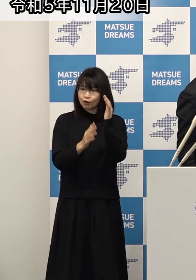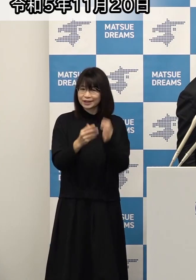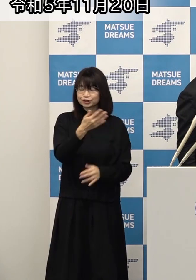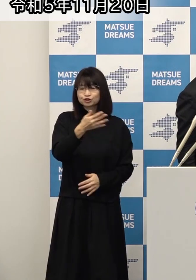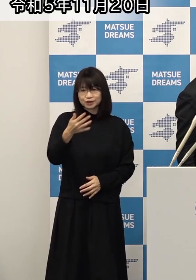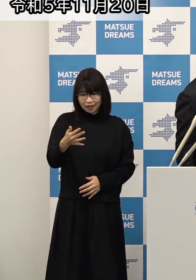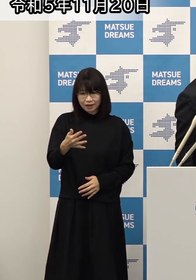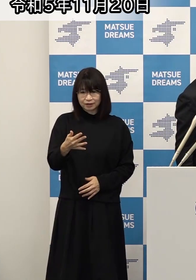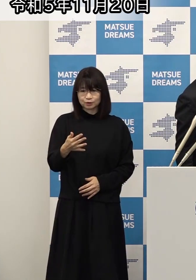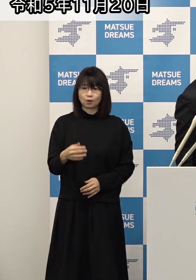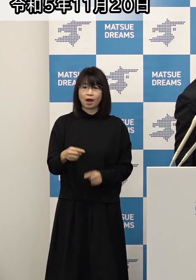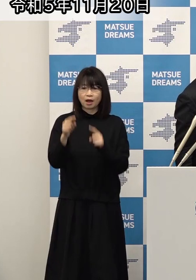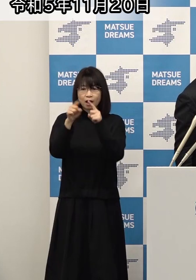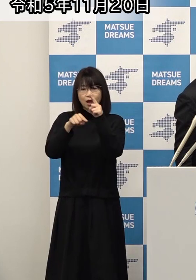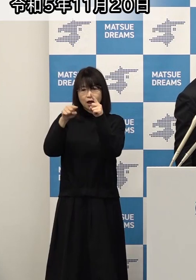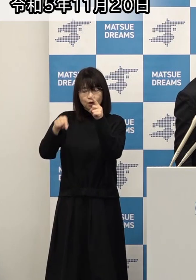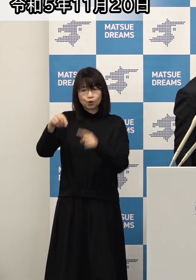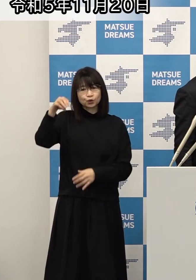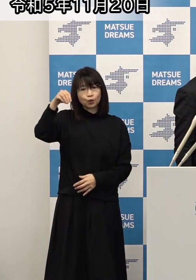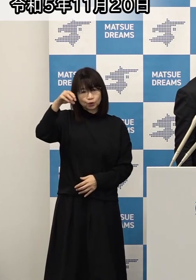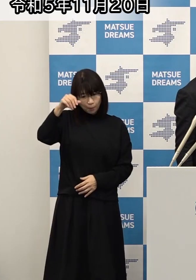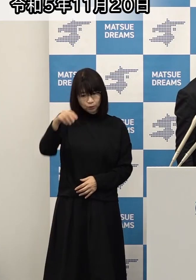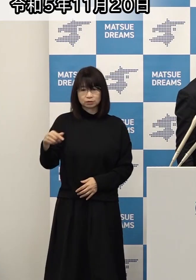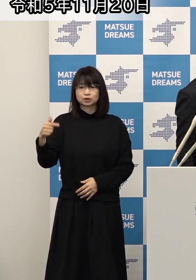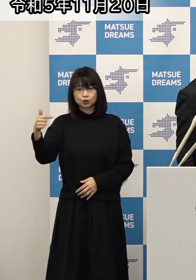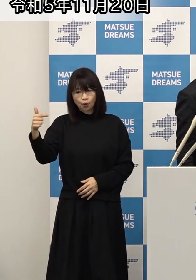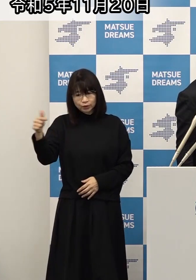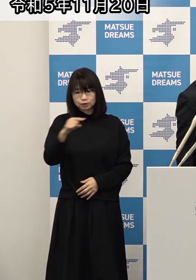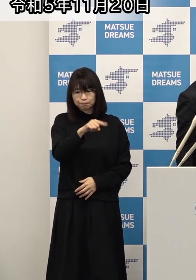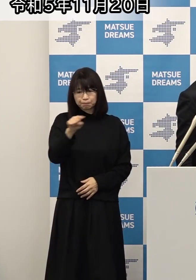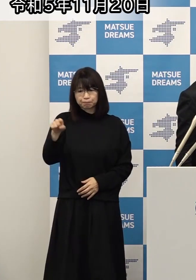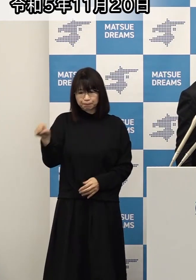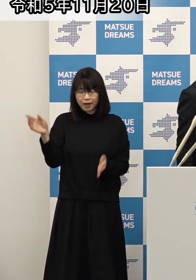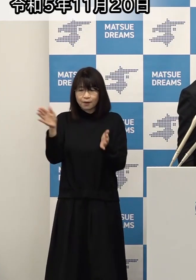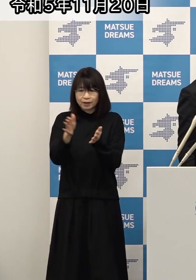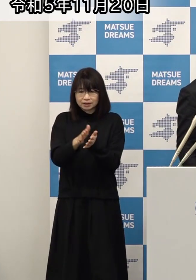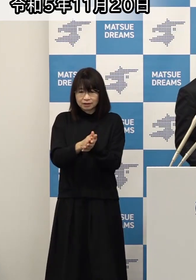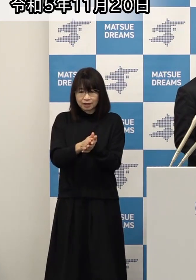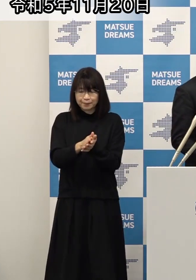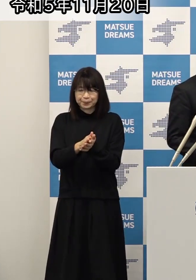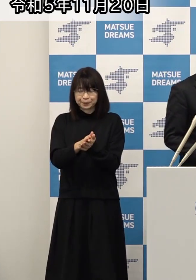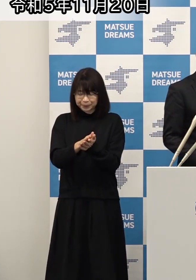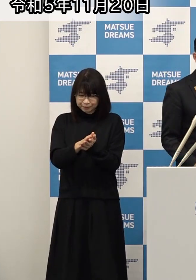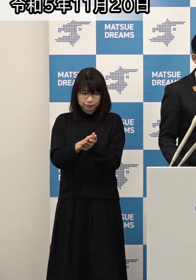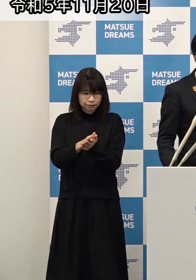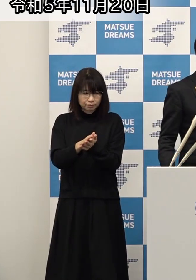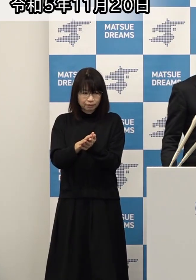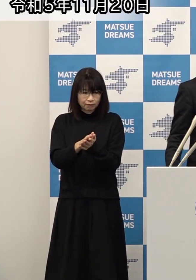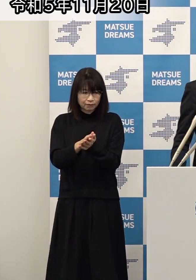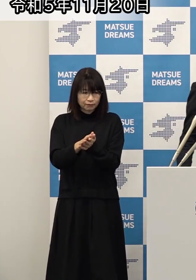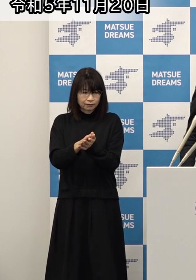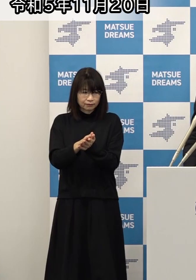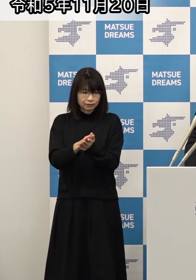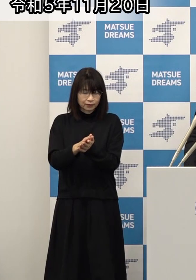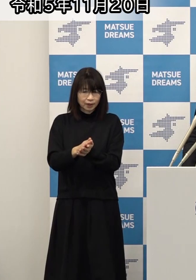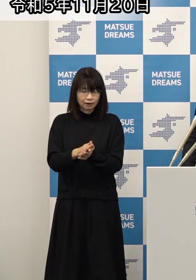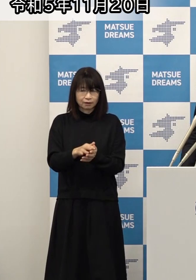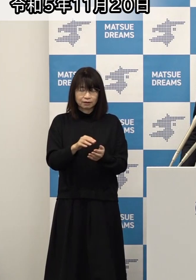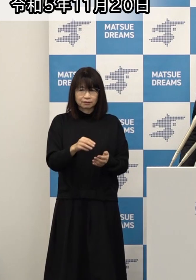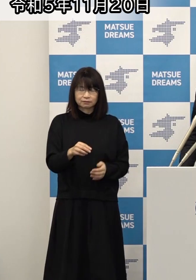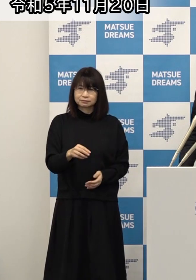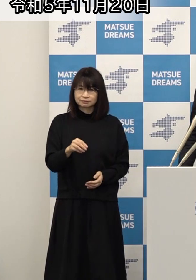施設、教育施設等、まあ、合計で4735万円の予算を計上させていただいて、今回、